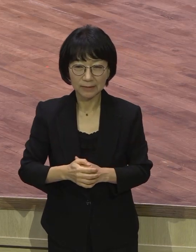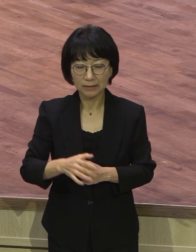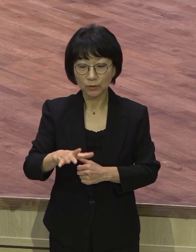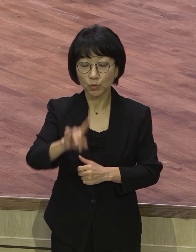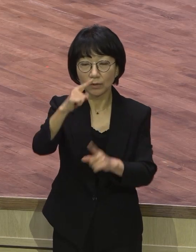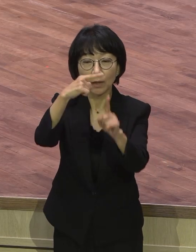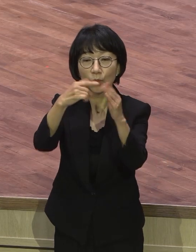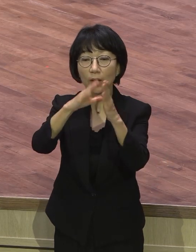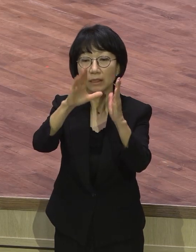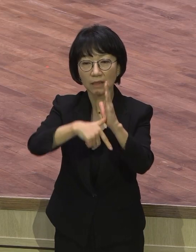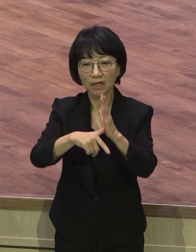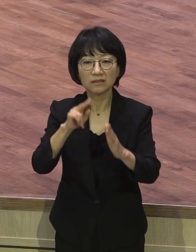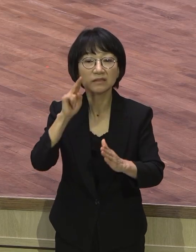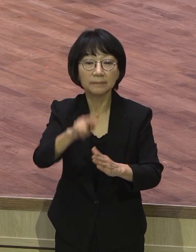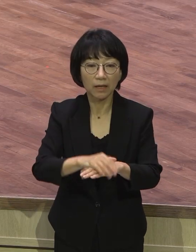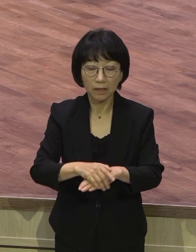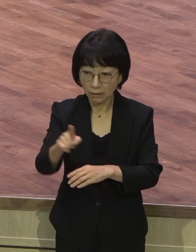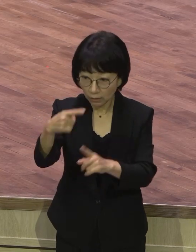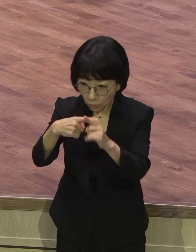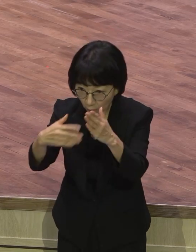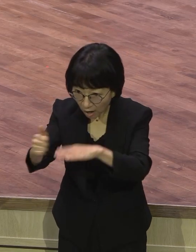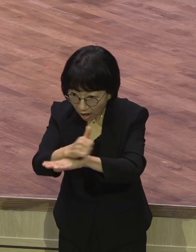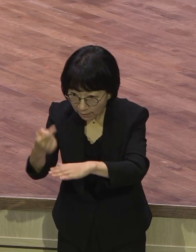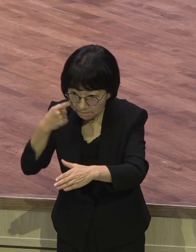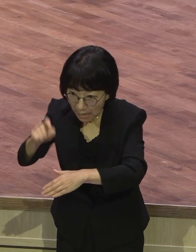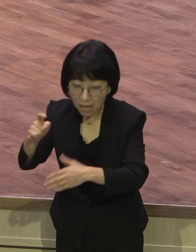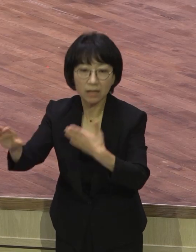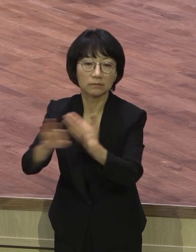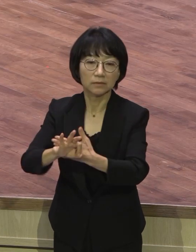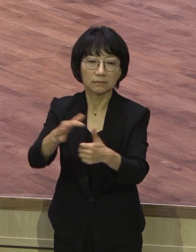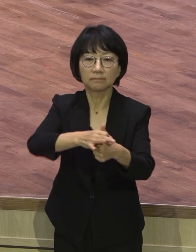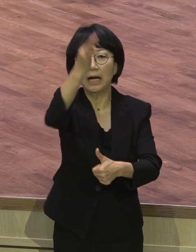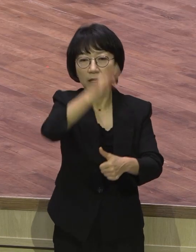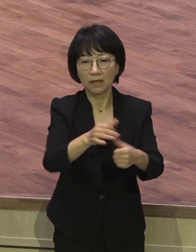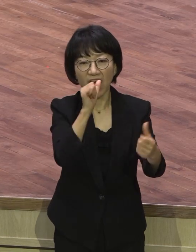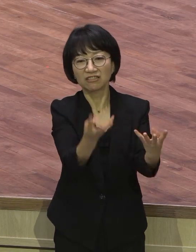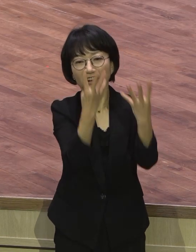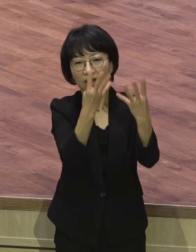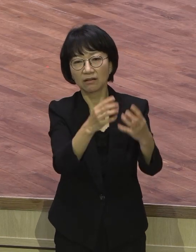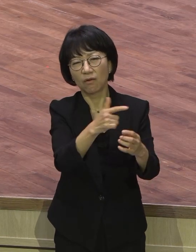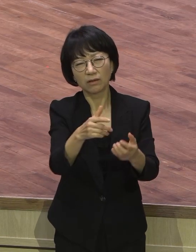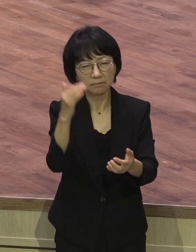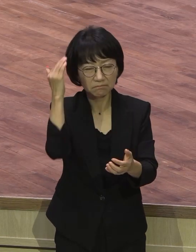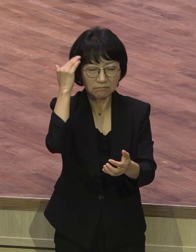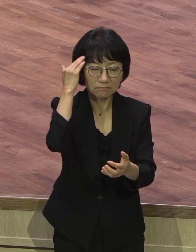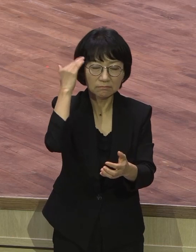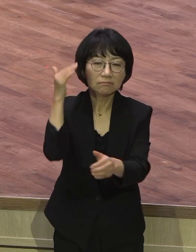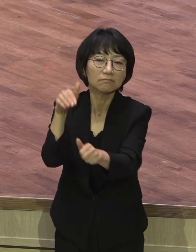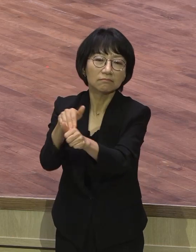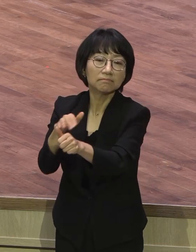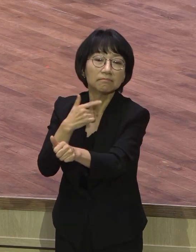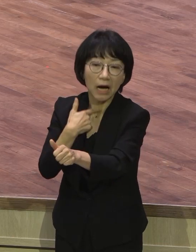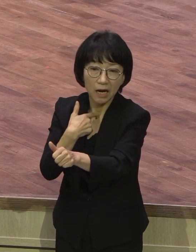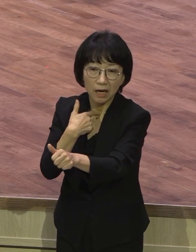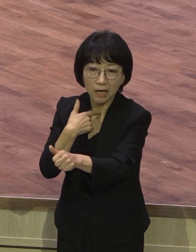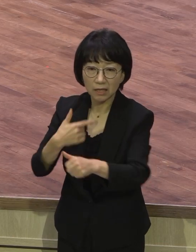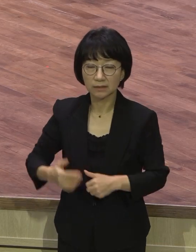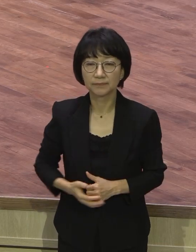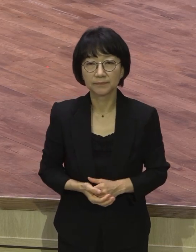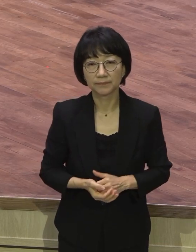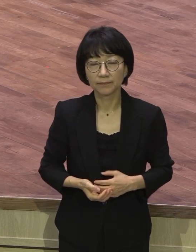했어요. 왜? 교회 가면 죽인다. 사형선거 내 뒤 가두었다니까. 그걸 그렇게 죽여버린